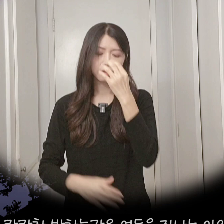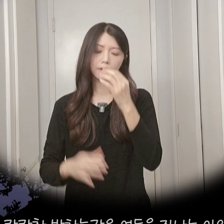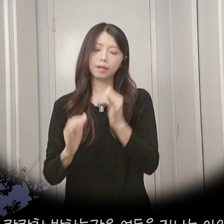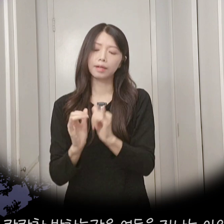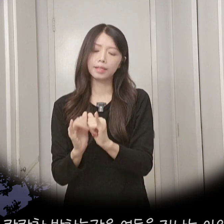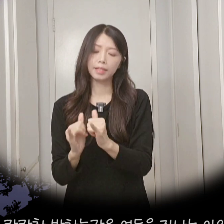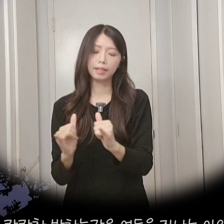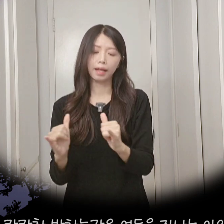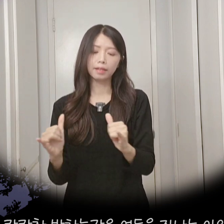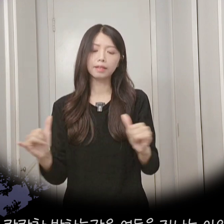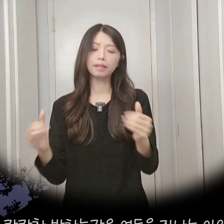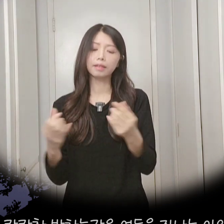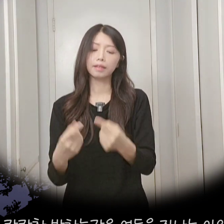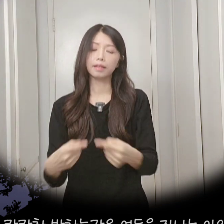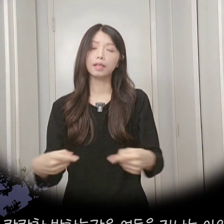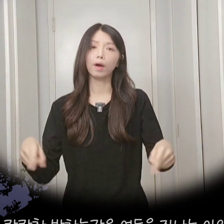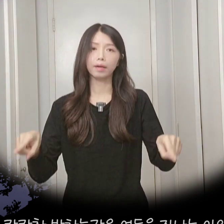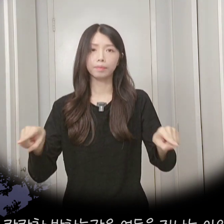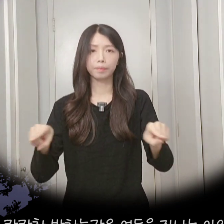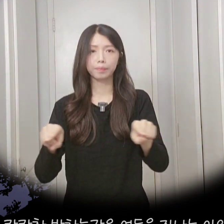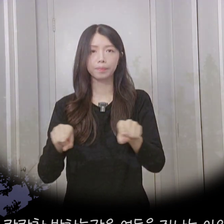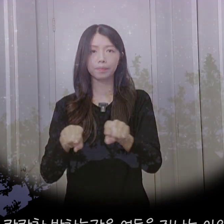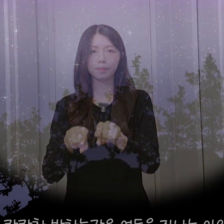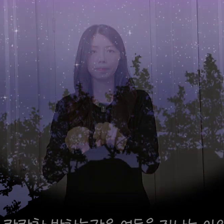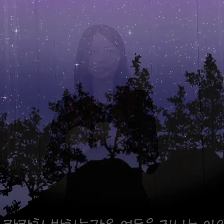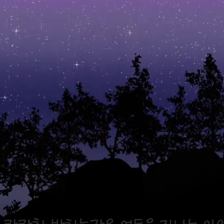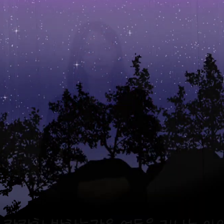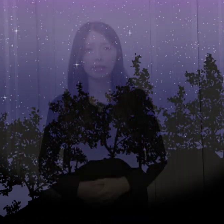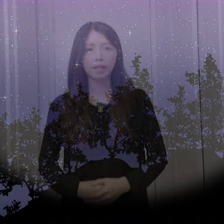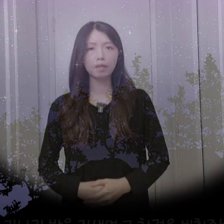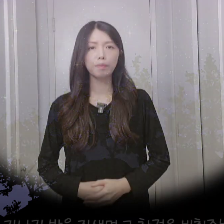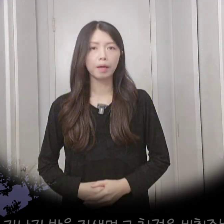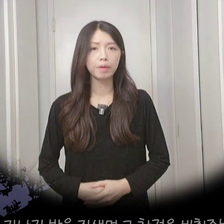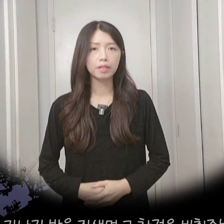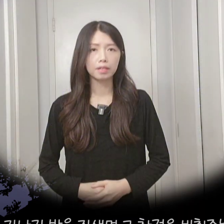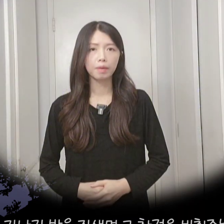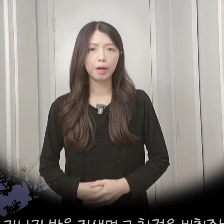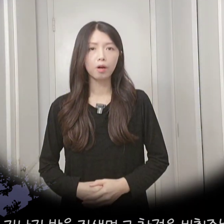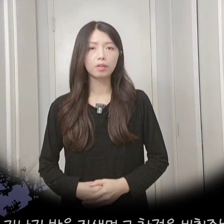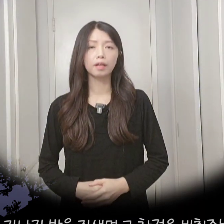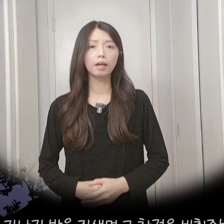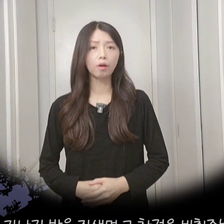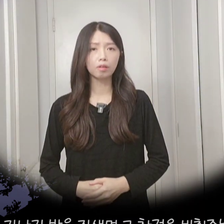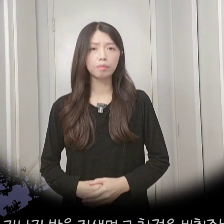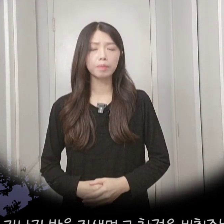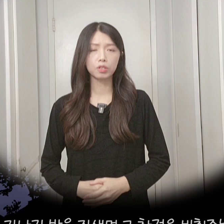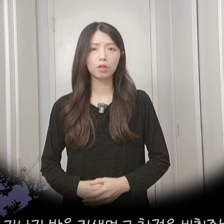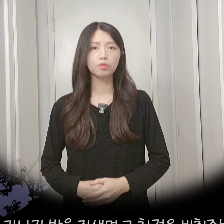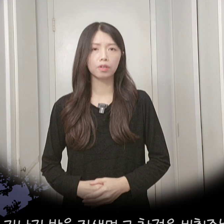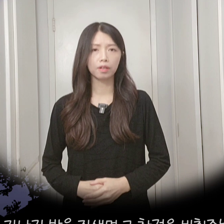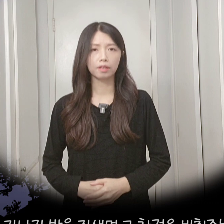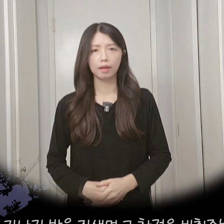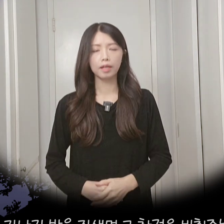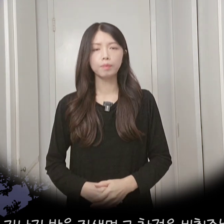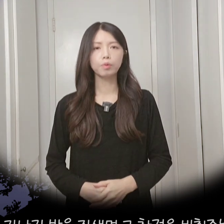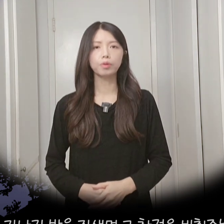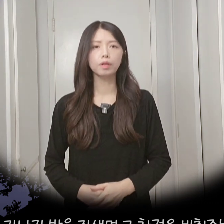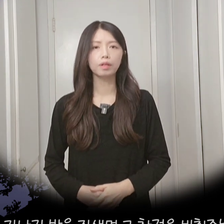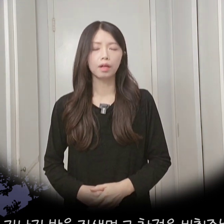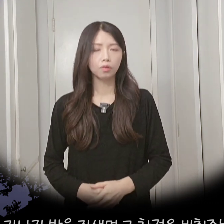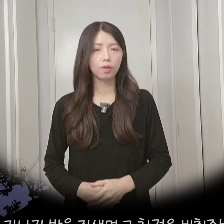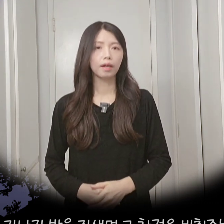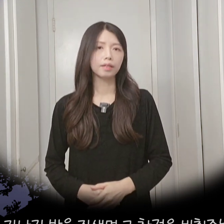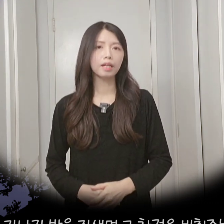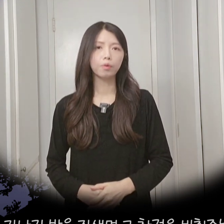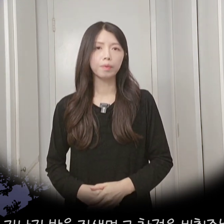어둠을 지나는 이와 기나긴 밤을 지새며 그 한 걸음 비춰주는 이